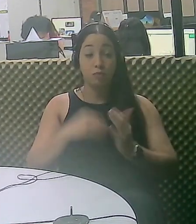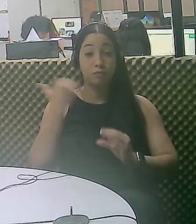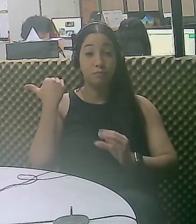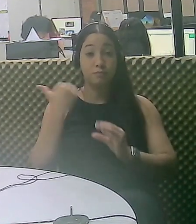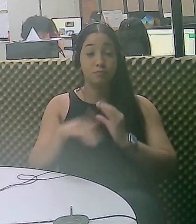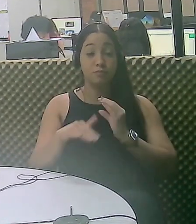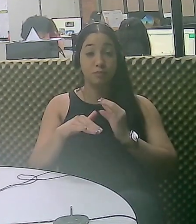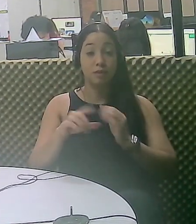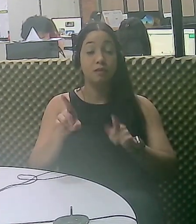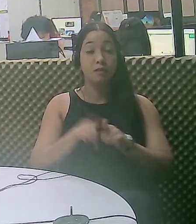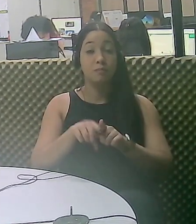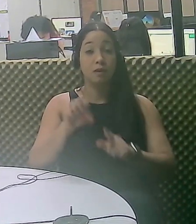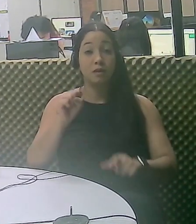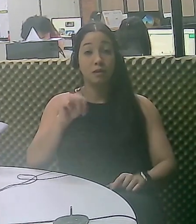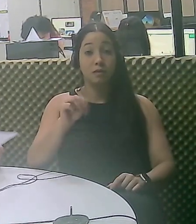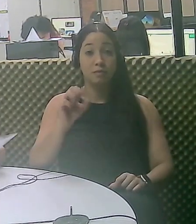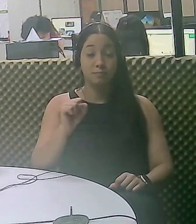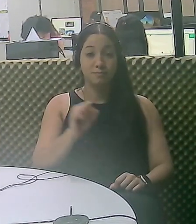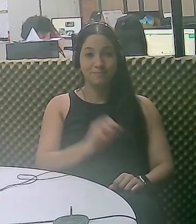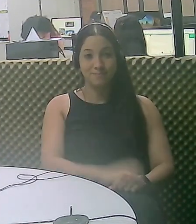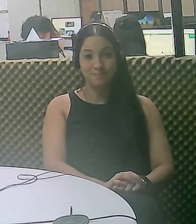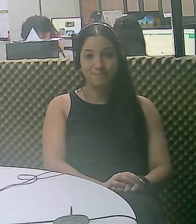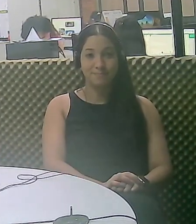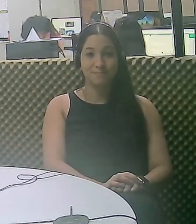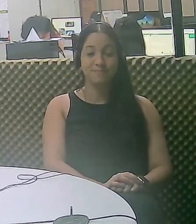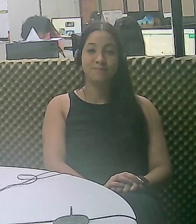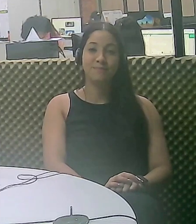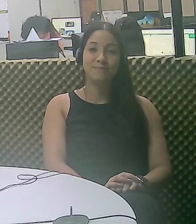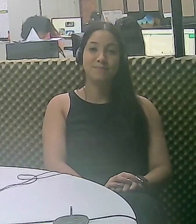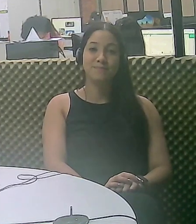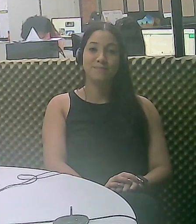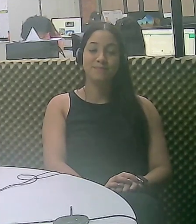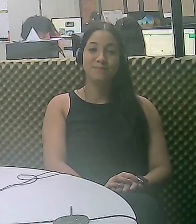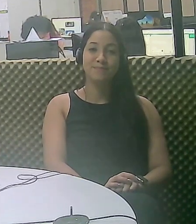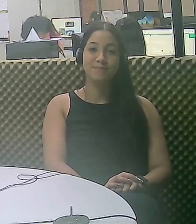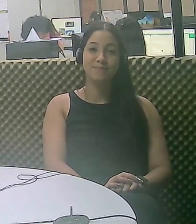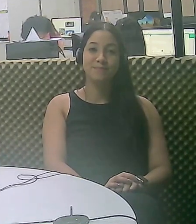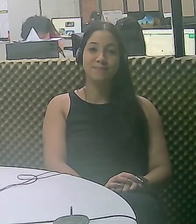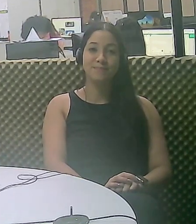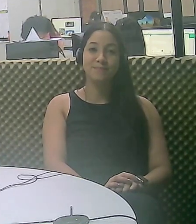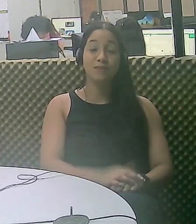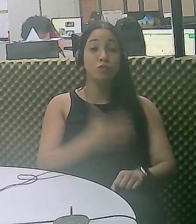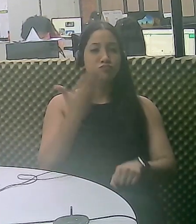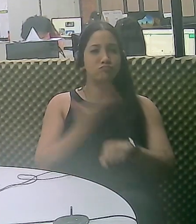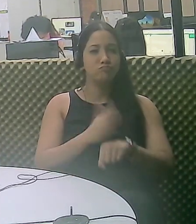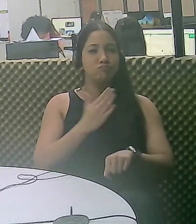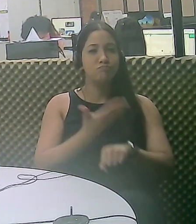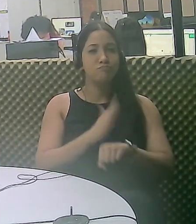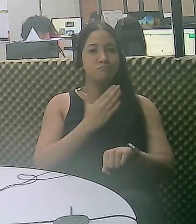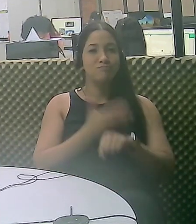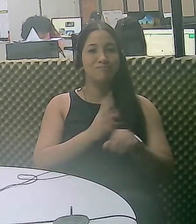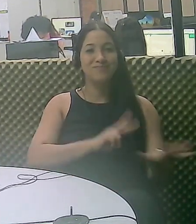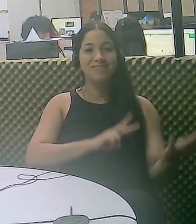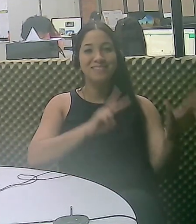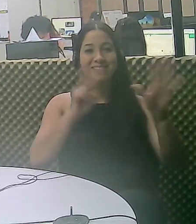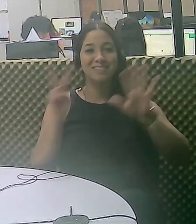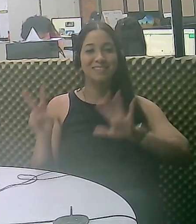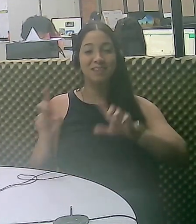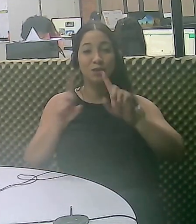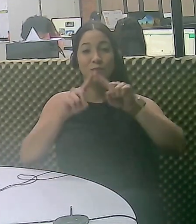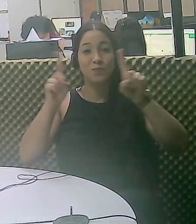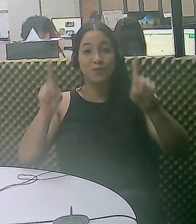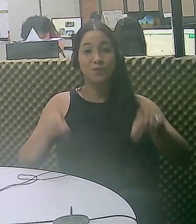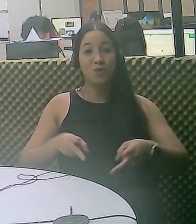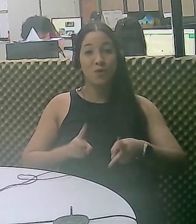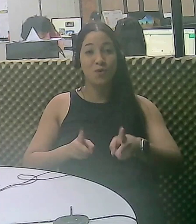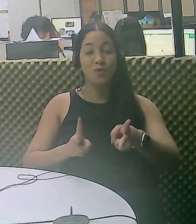enviada por e-mail e mensagem SMS. A As atividades pela Semana do Servidor continuam